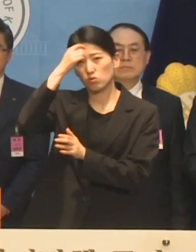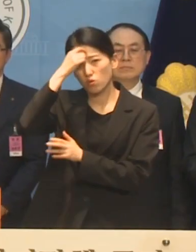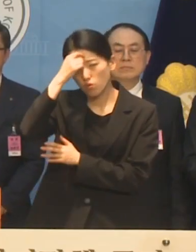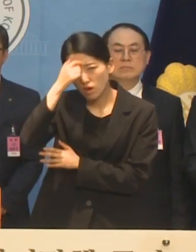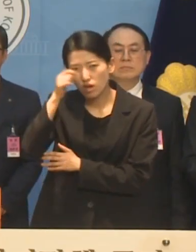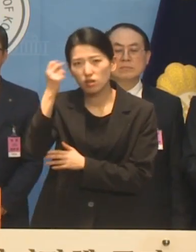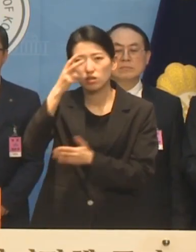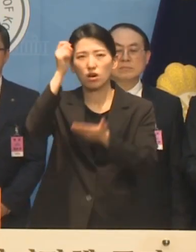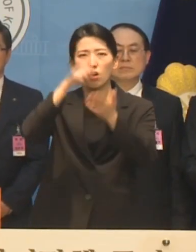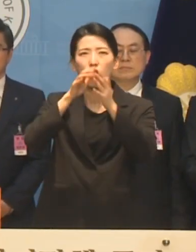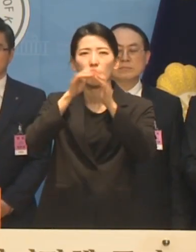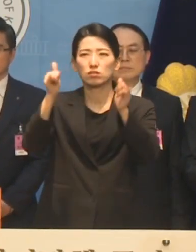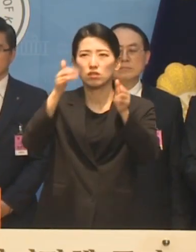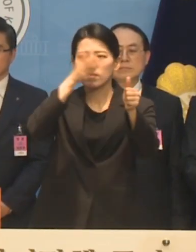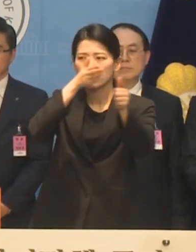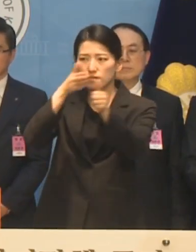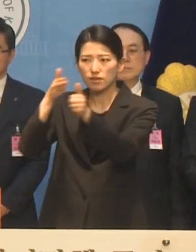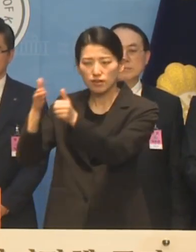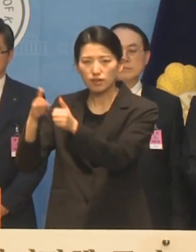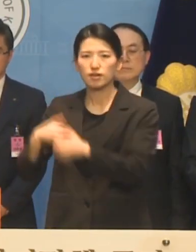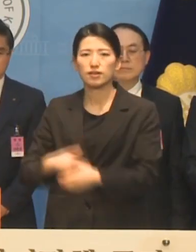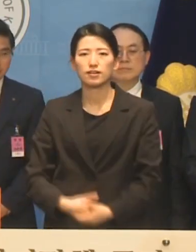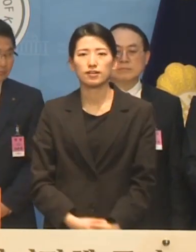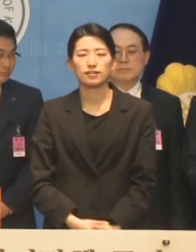같이 강력히 요구합니다.